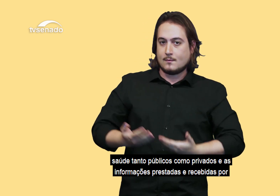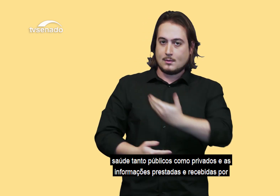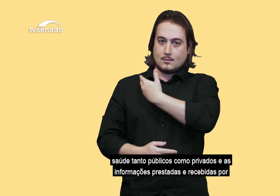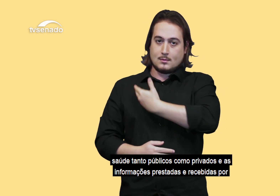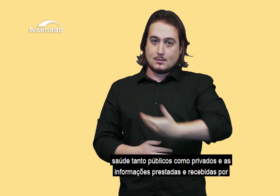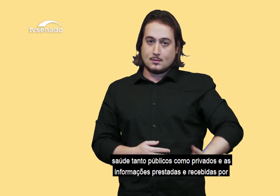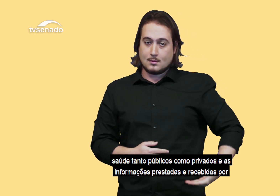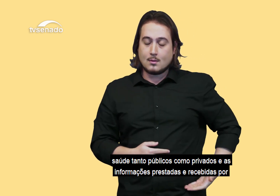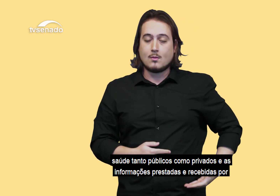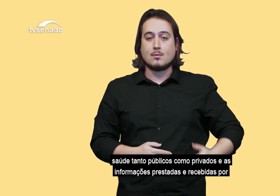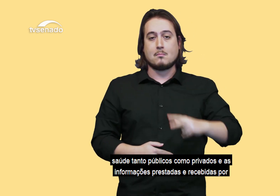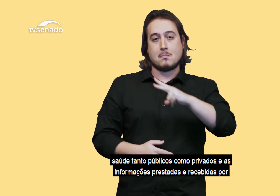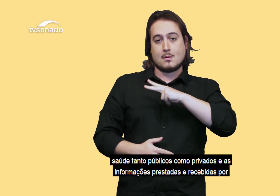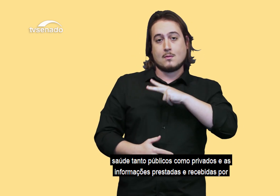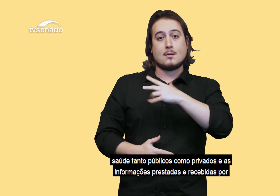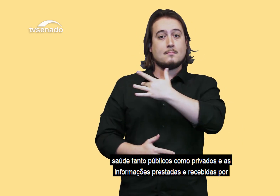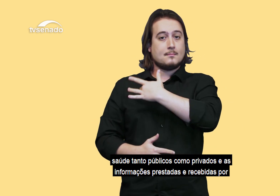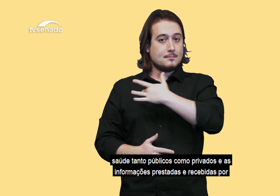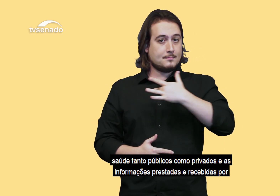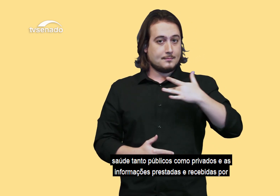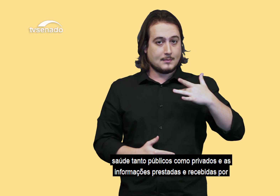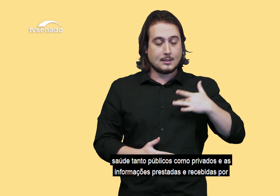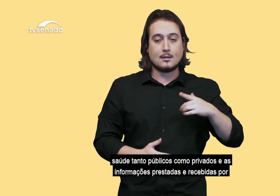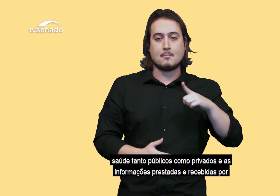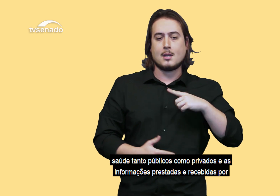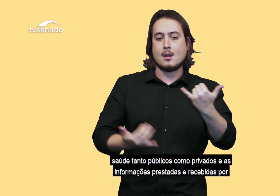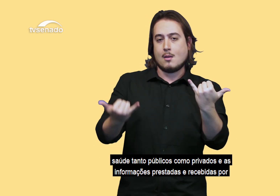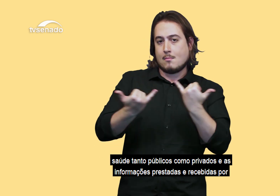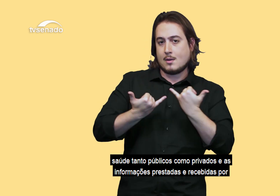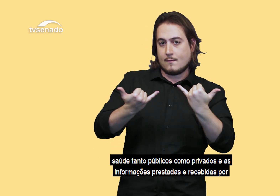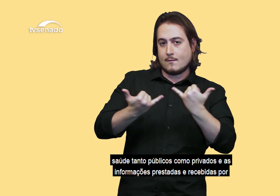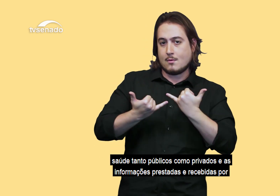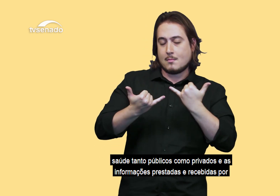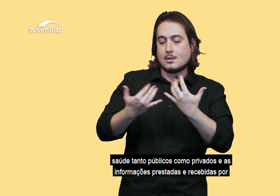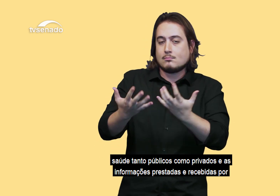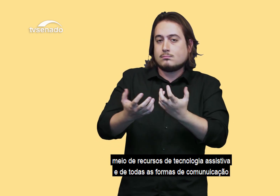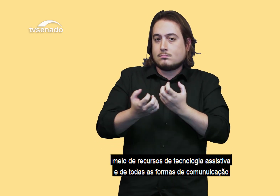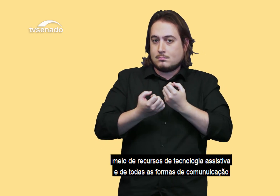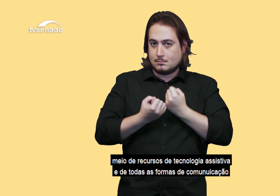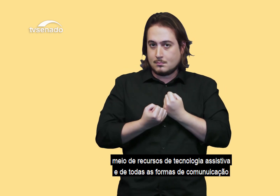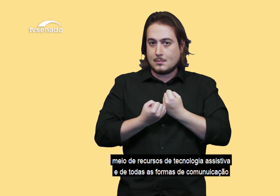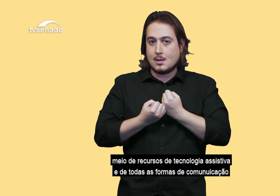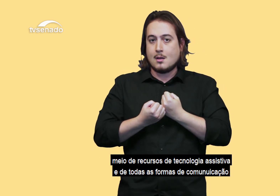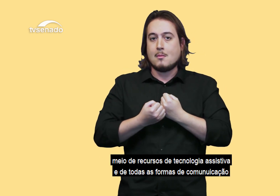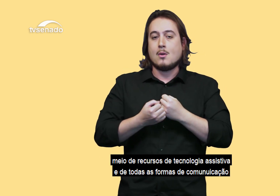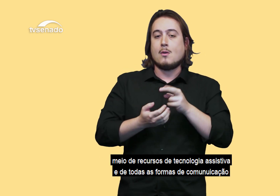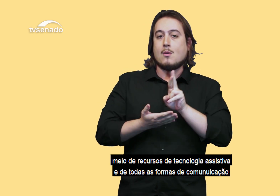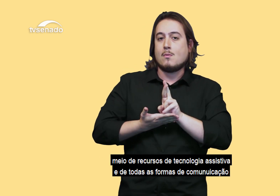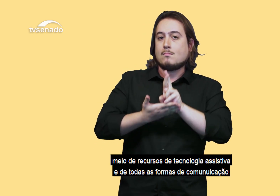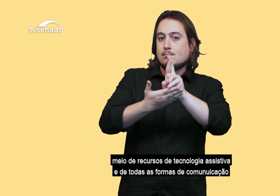públicos como privados, e as informações prestadas e recebidas por meio de recursos de tecnologia